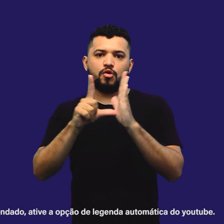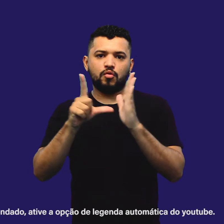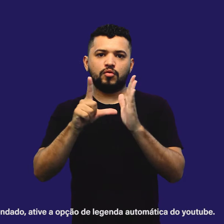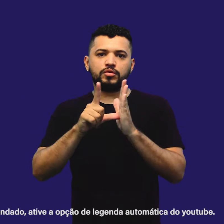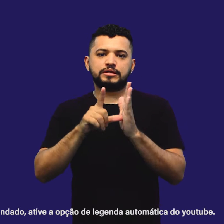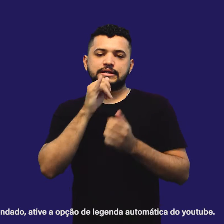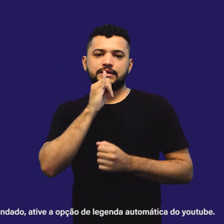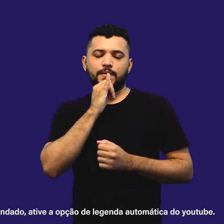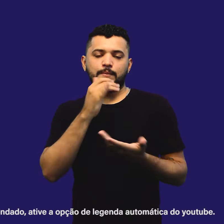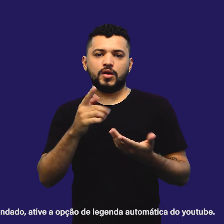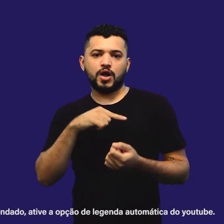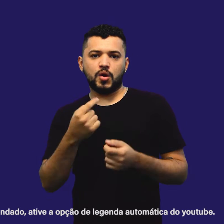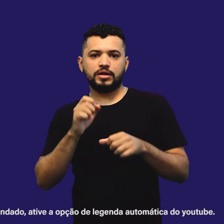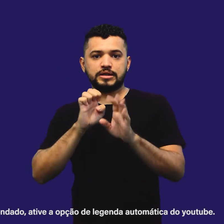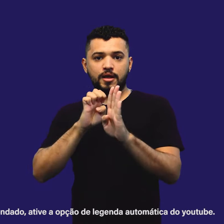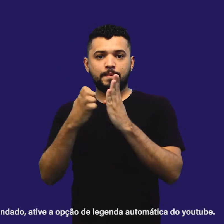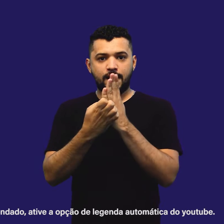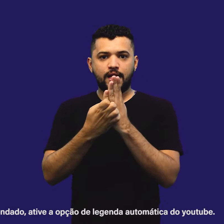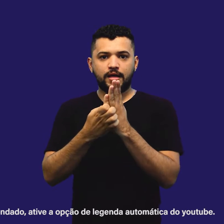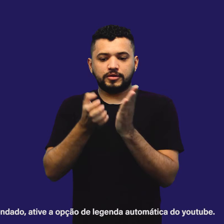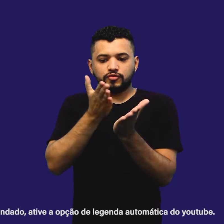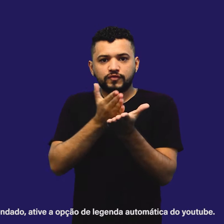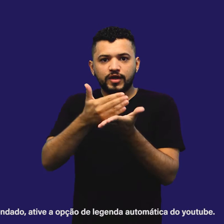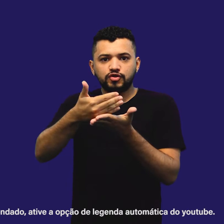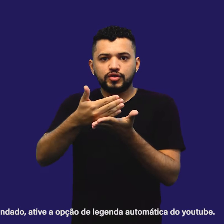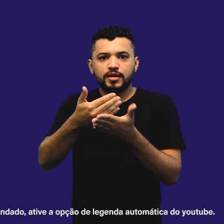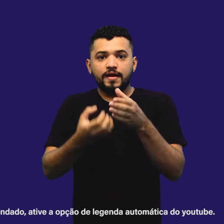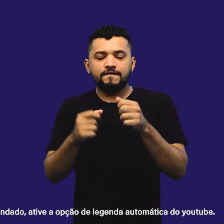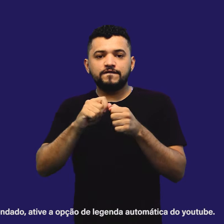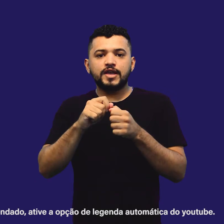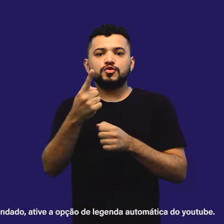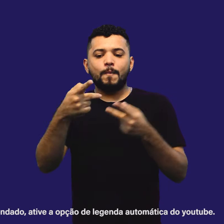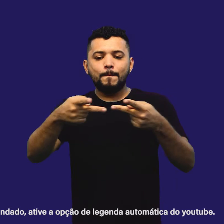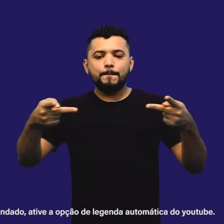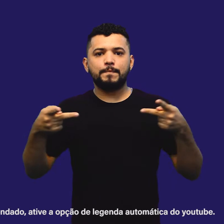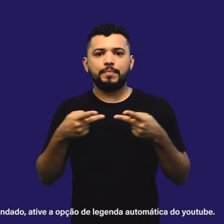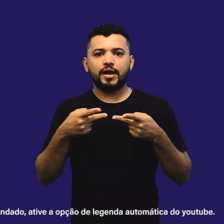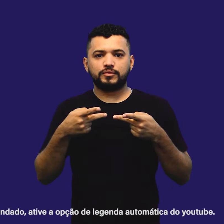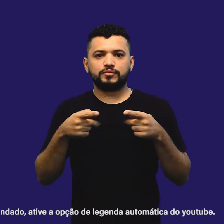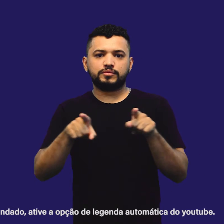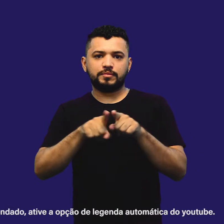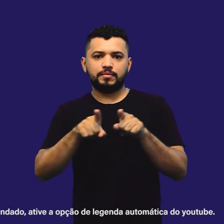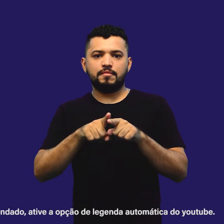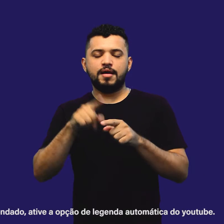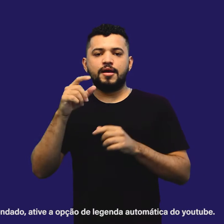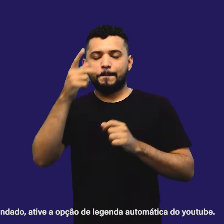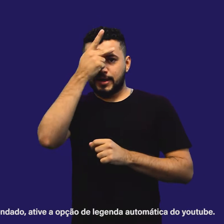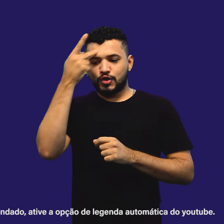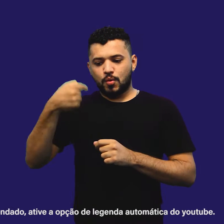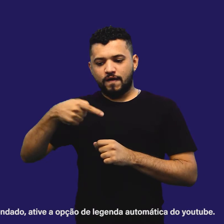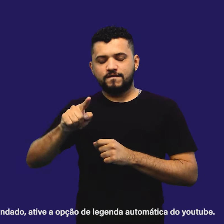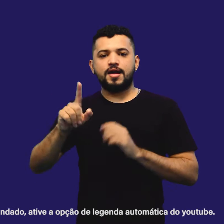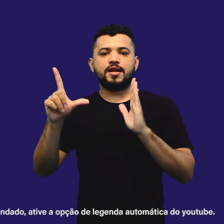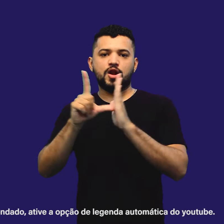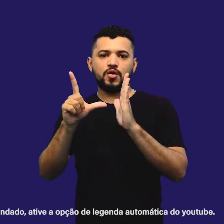fatia de bolo, por exemplo, ela vira um pratinho. Então, tanto para a pessoa comer na loja, eu posso pegar a embalagem